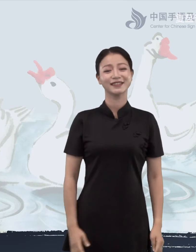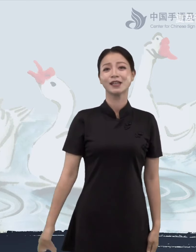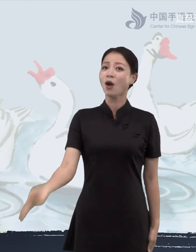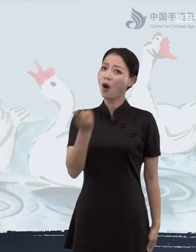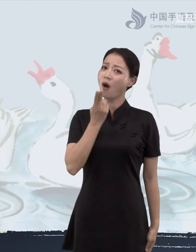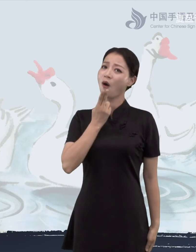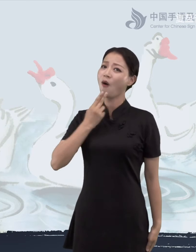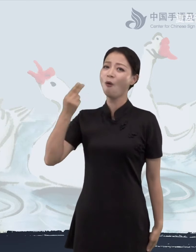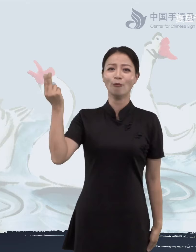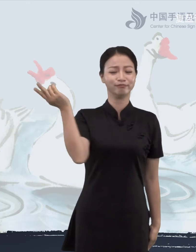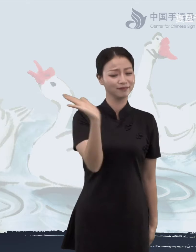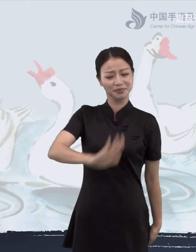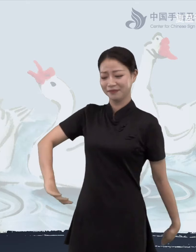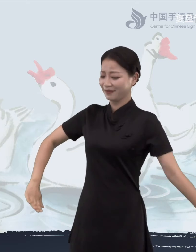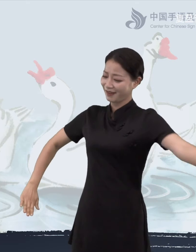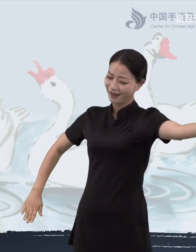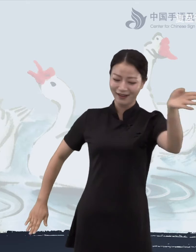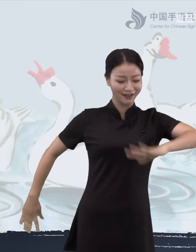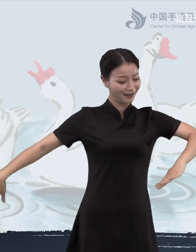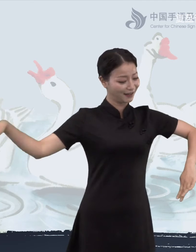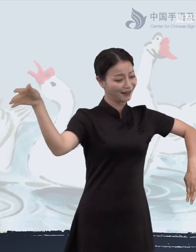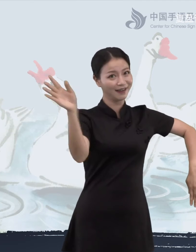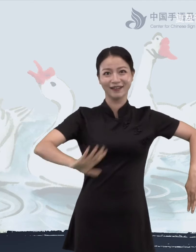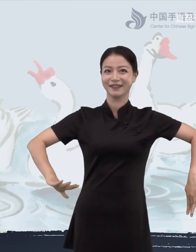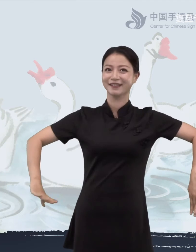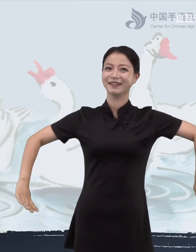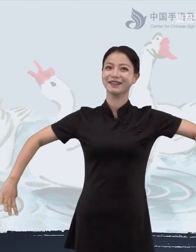红掌拨清波。